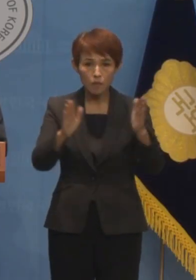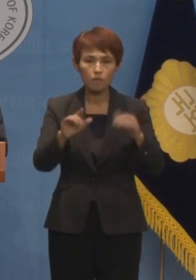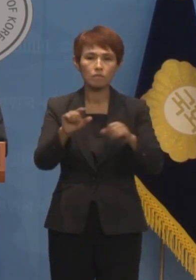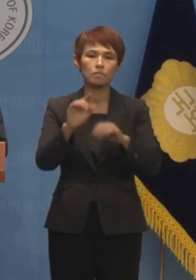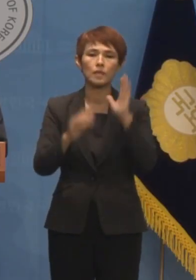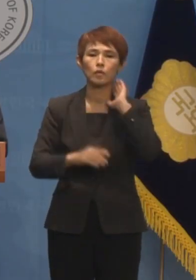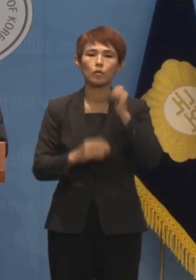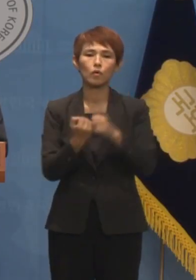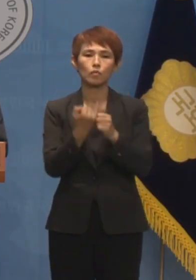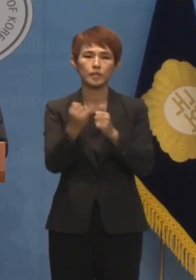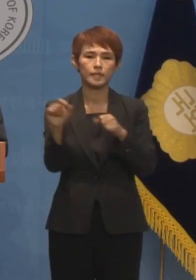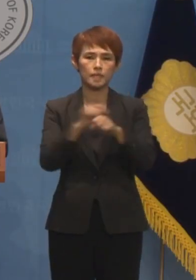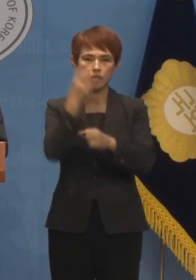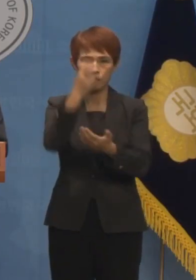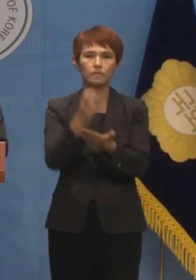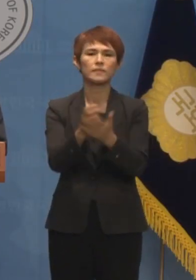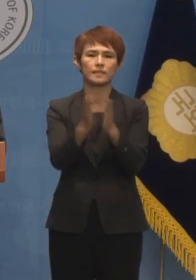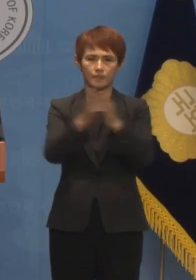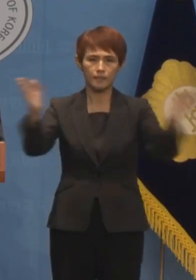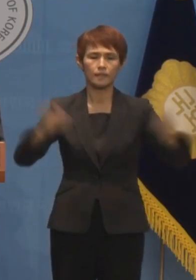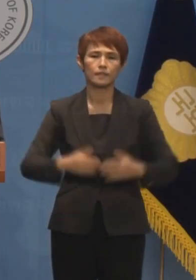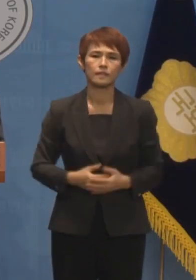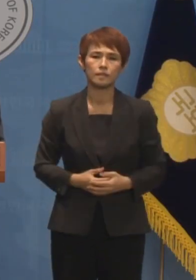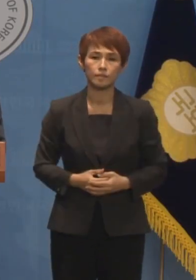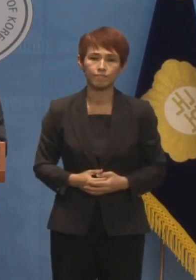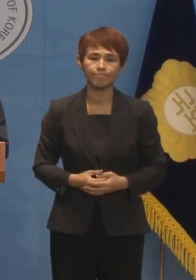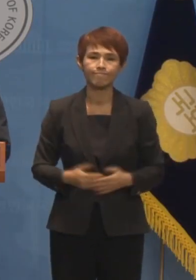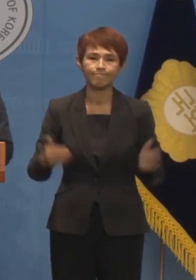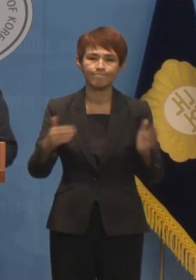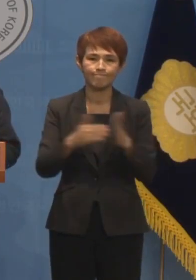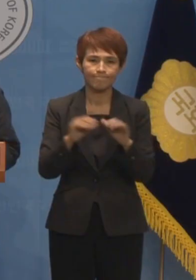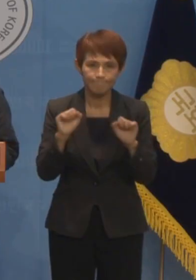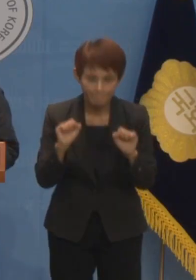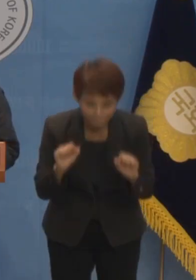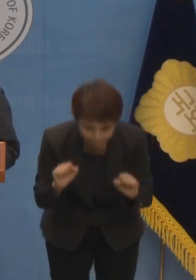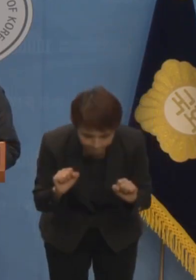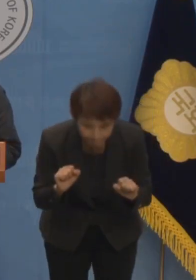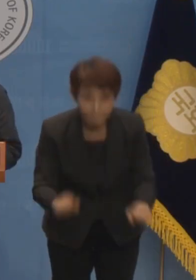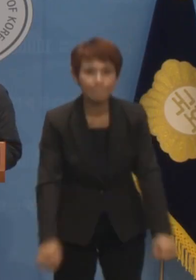김건희 특검 부터입니다 이상입니다 am